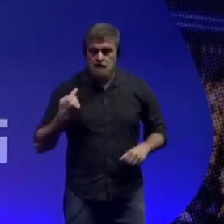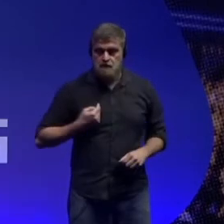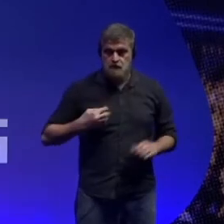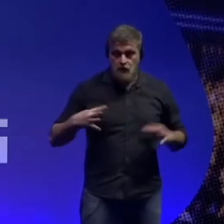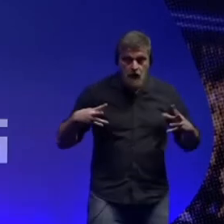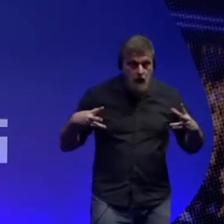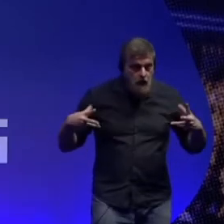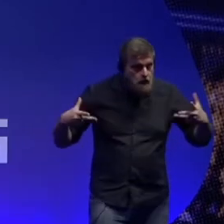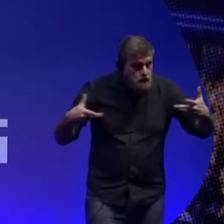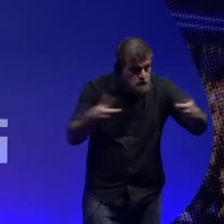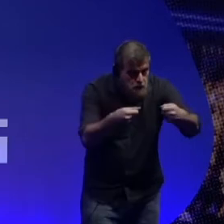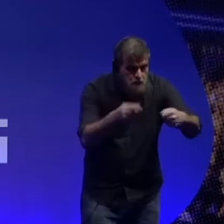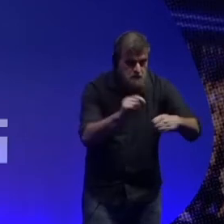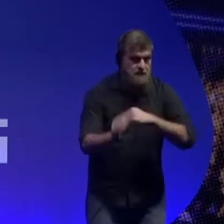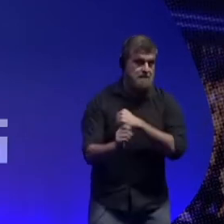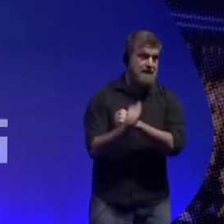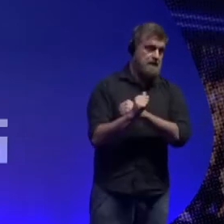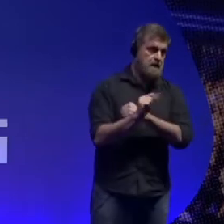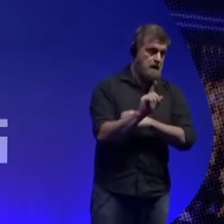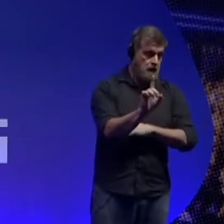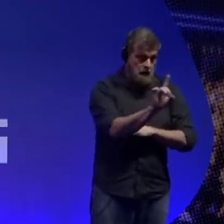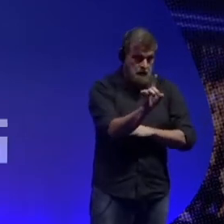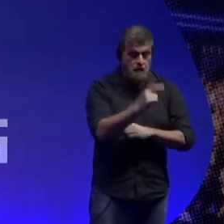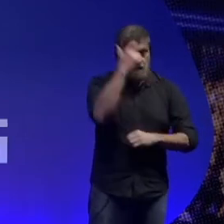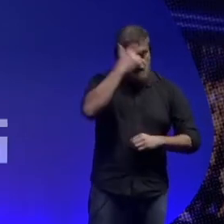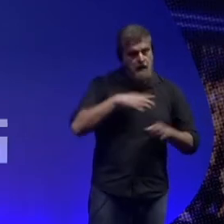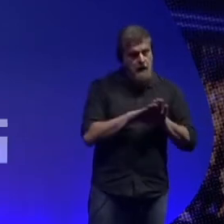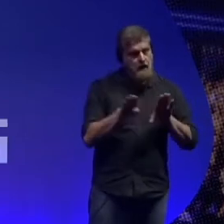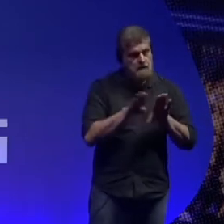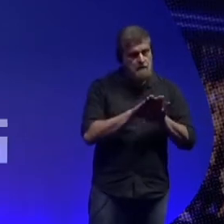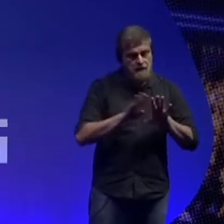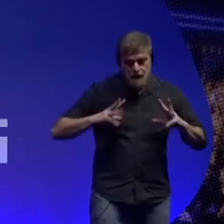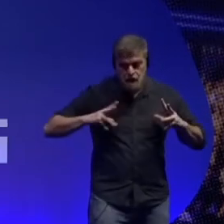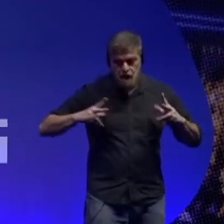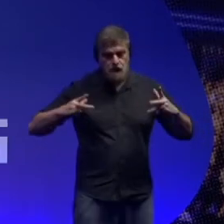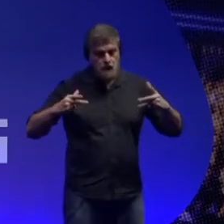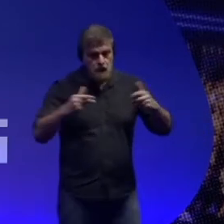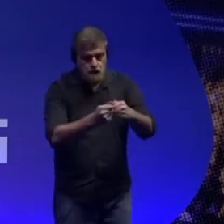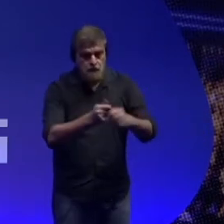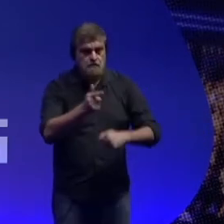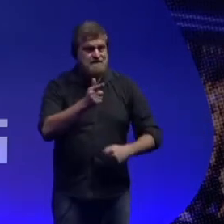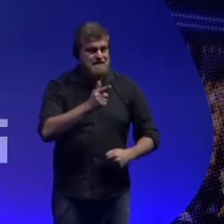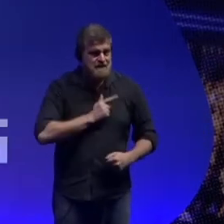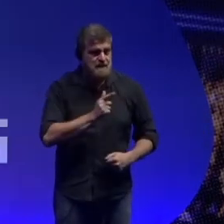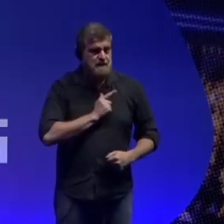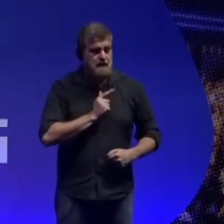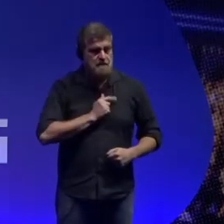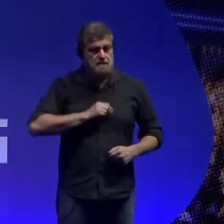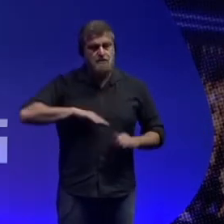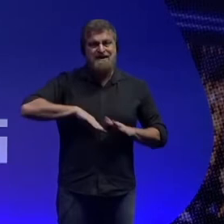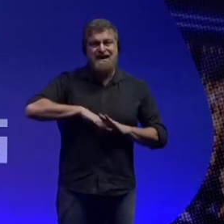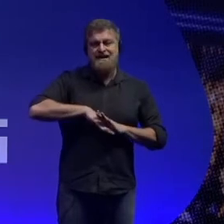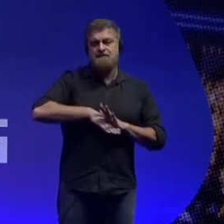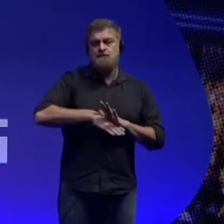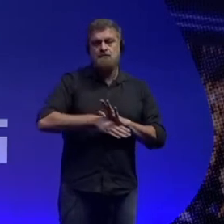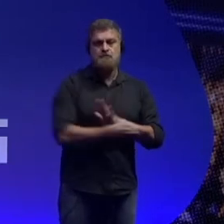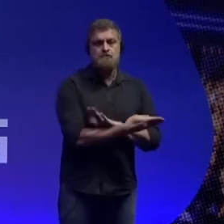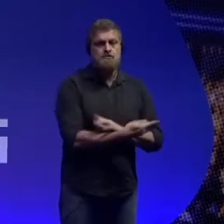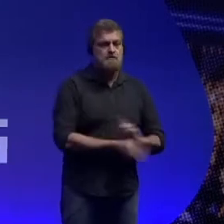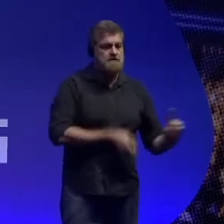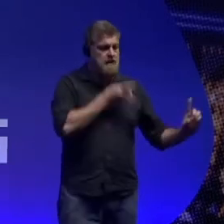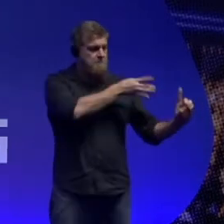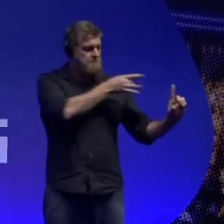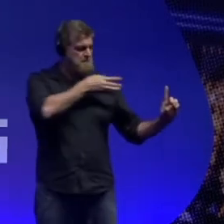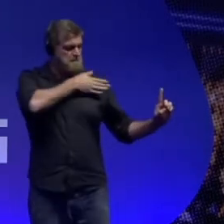Todos vocês, todos nós, e eu me incluo nessa, todos carregamos uma série de hábitos,